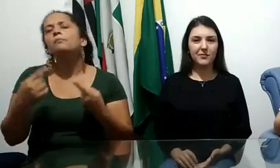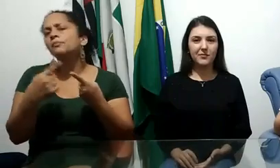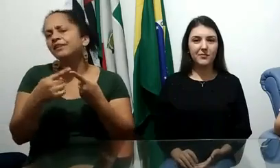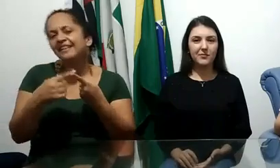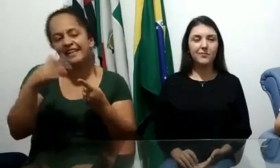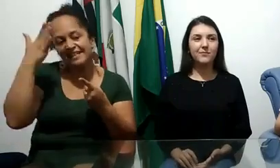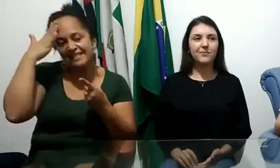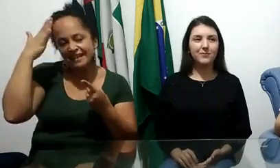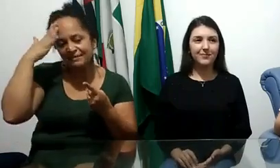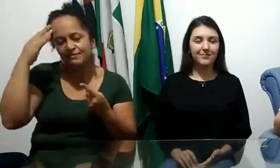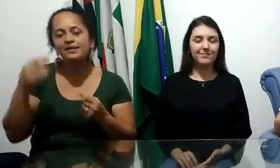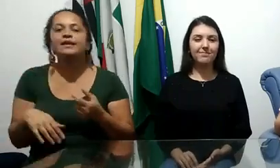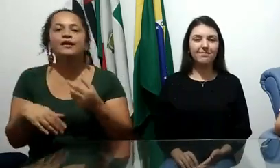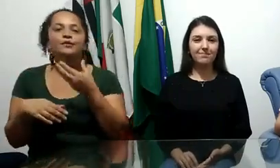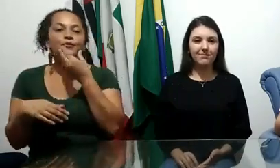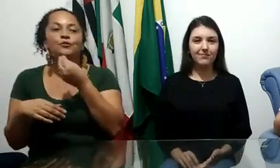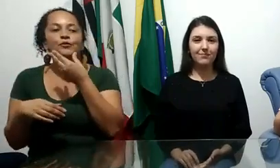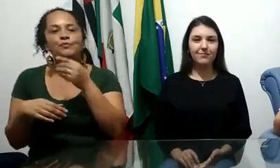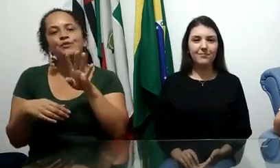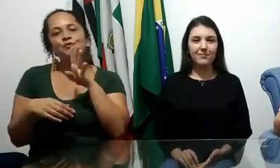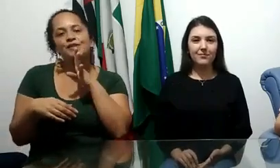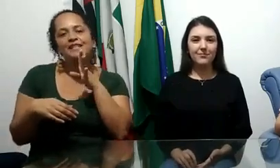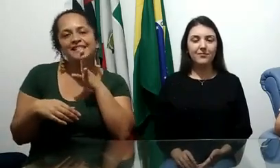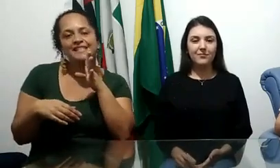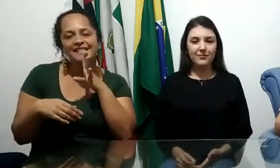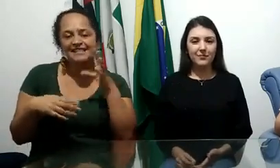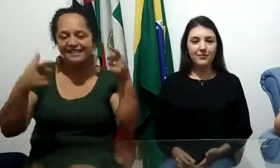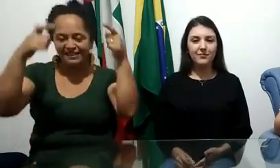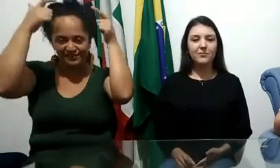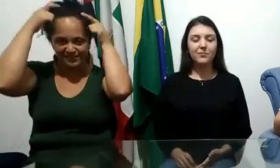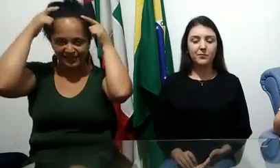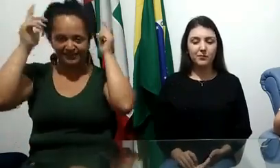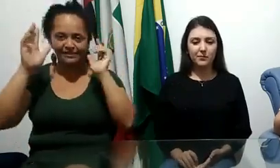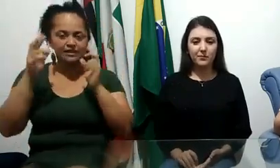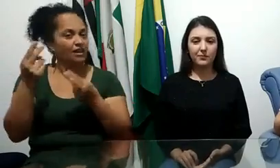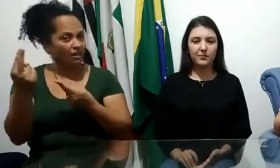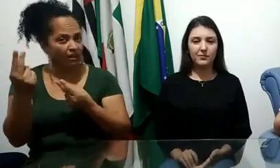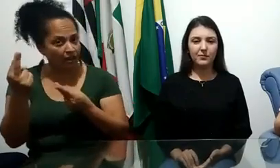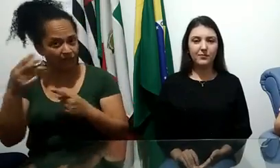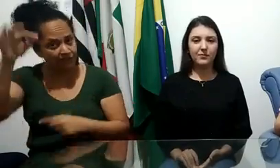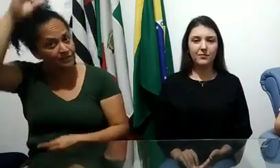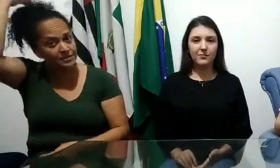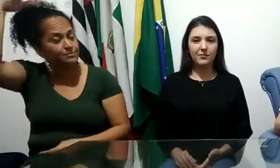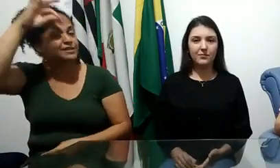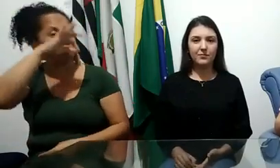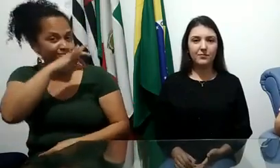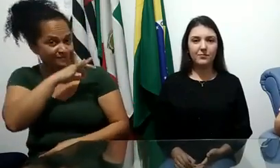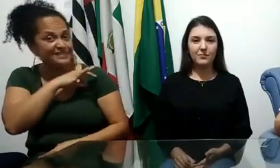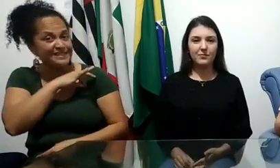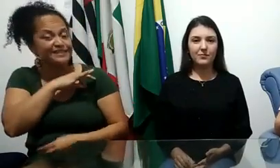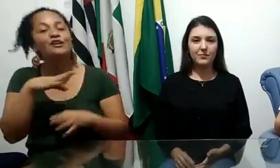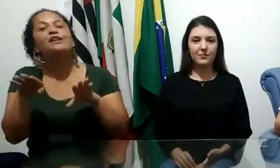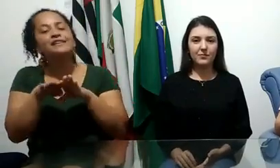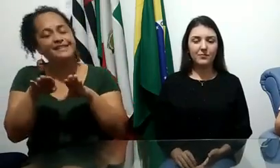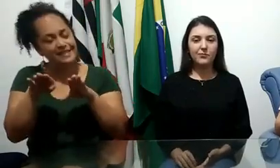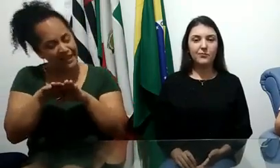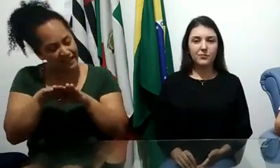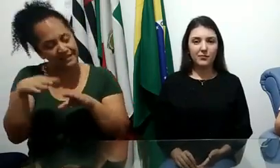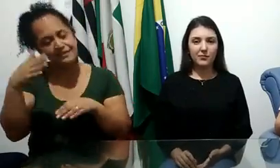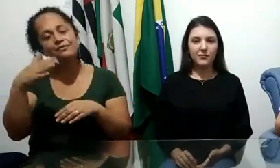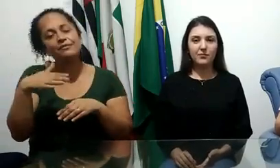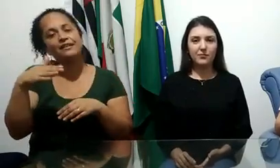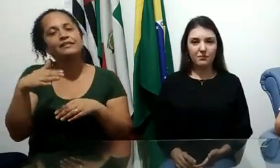Santo sabe como nós devemos nos achegar a Deus. O Espírito Santo é o próprio Espírito de Deus. Então, a gente também deve ter